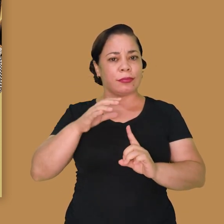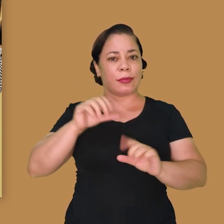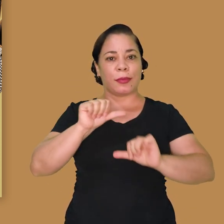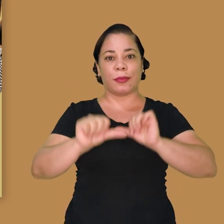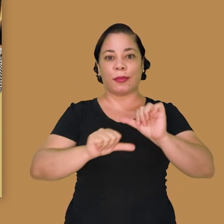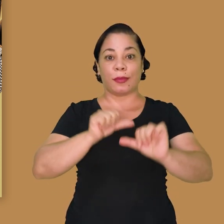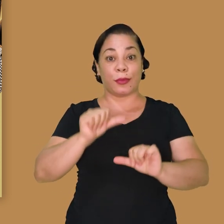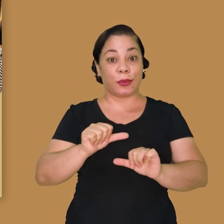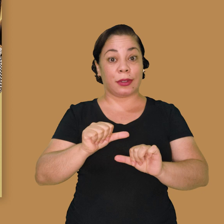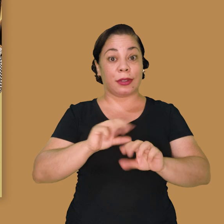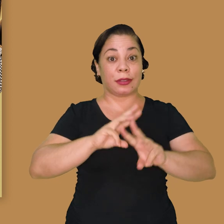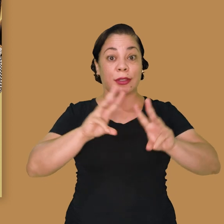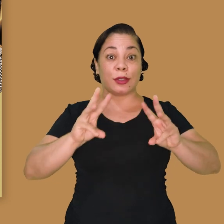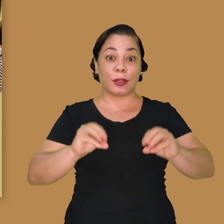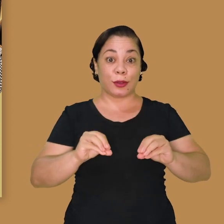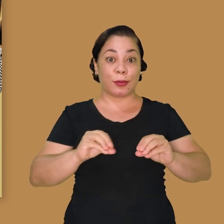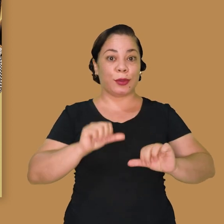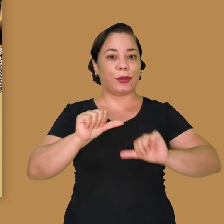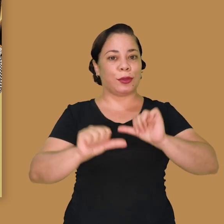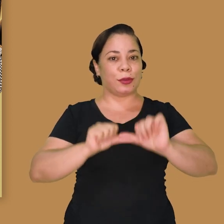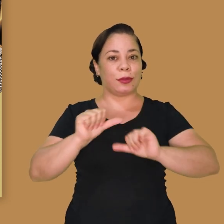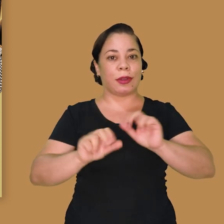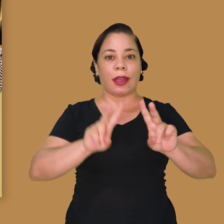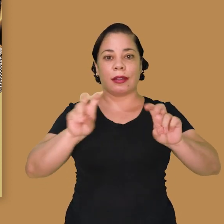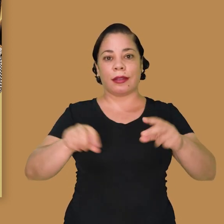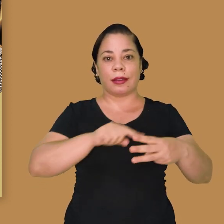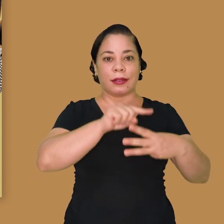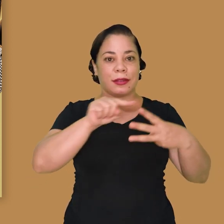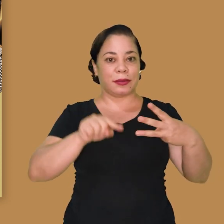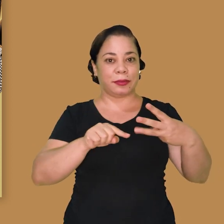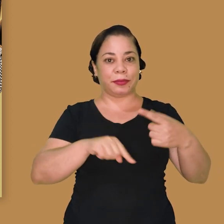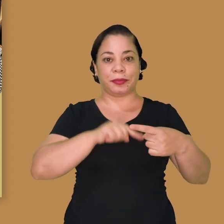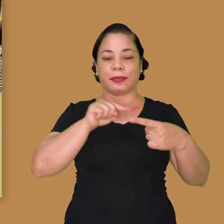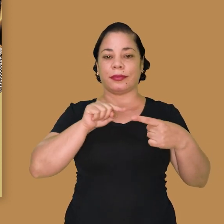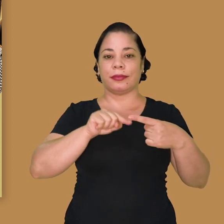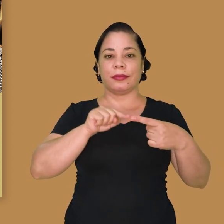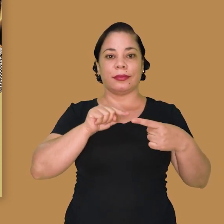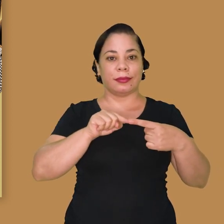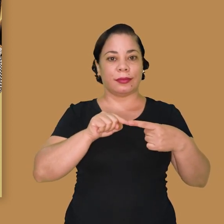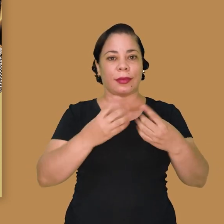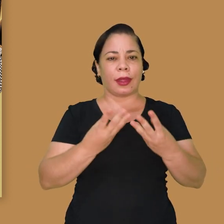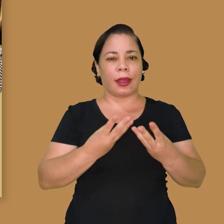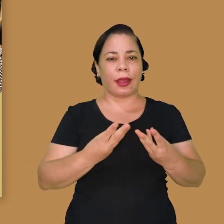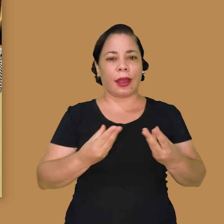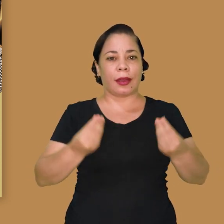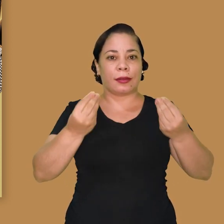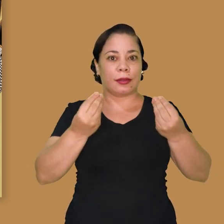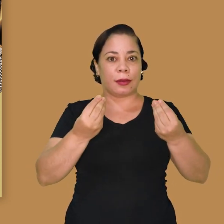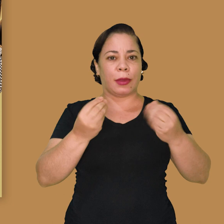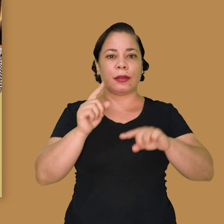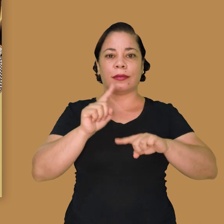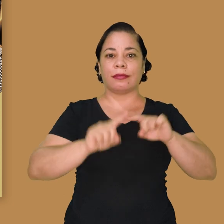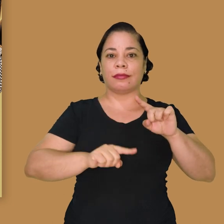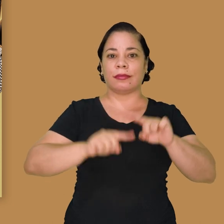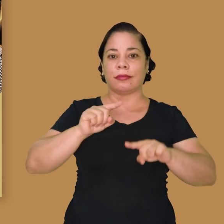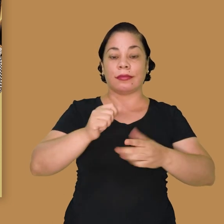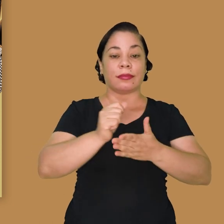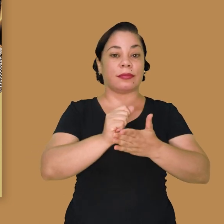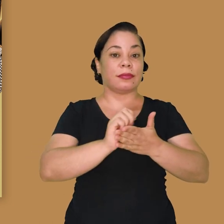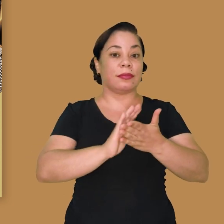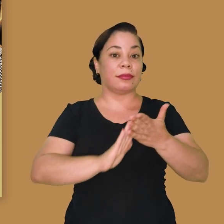impactos da mudança de versão e de tema em três tópicos primeiro o aprimoramento de